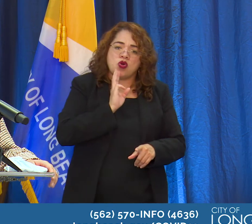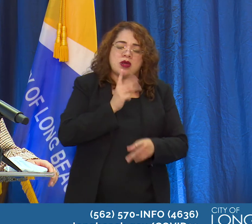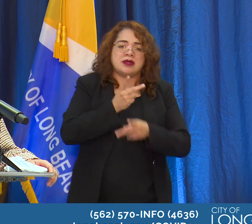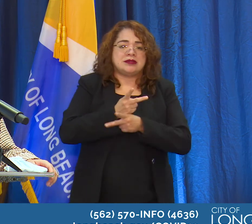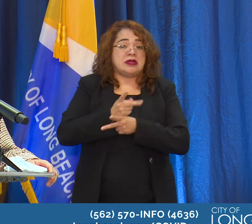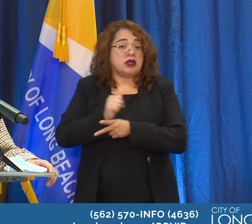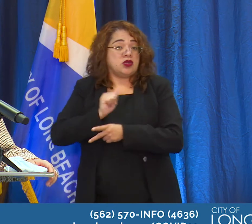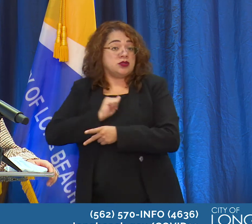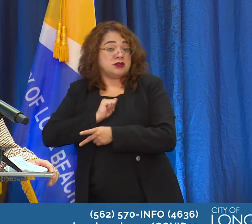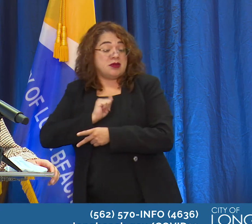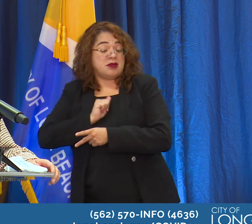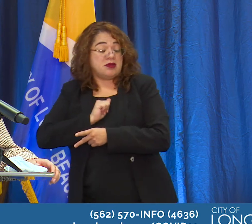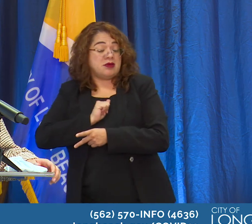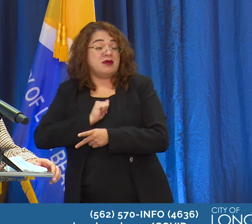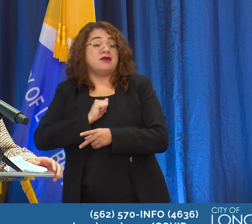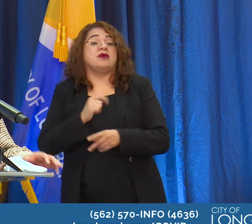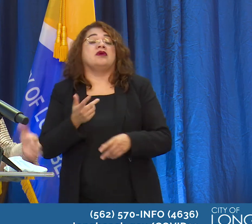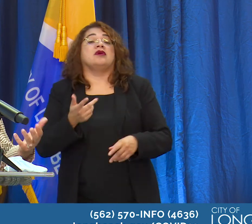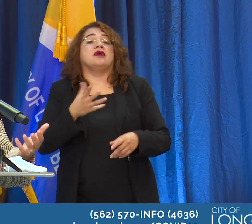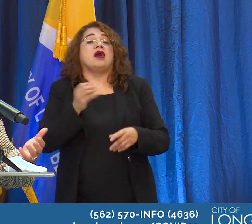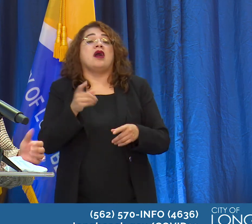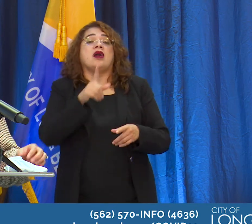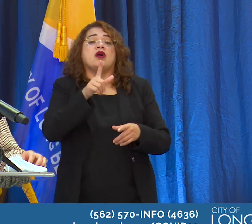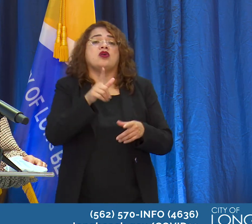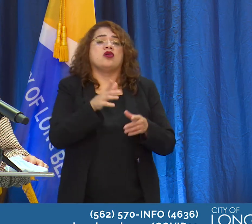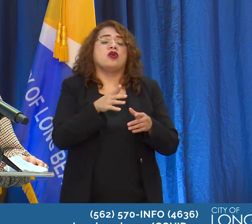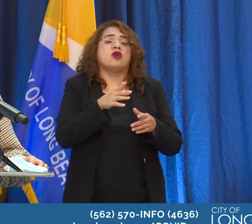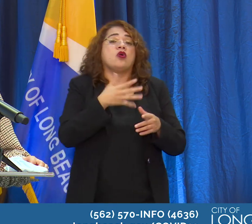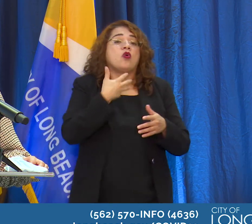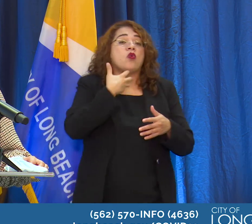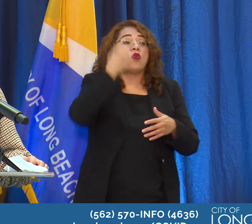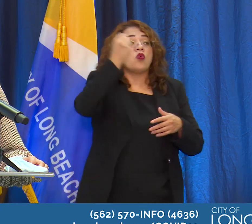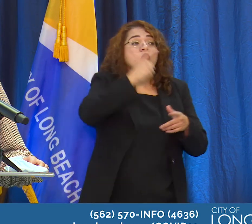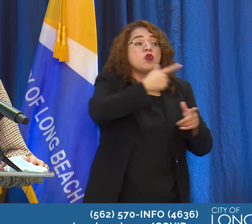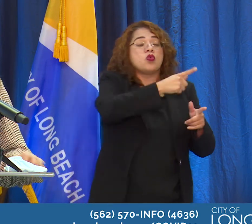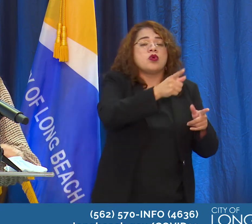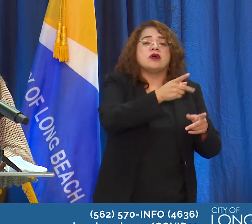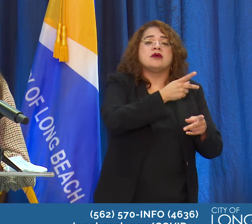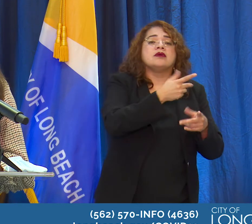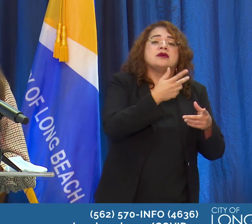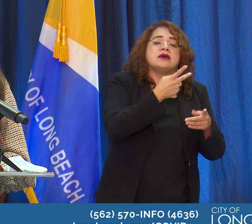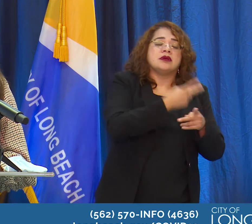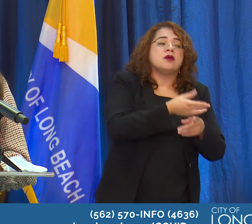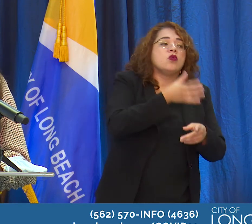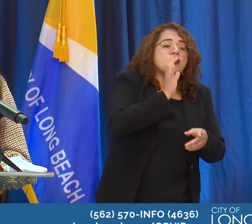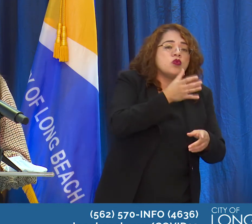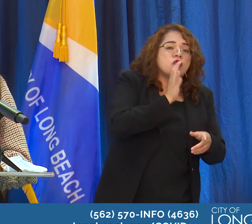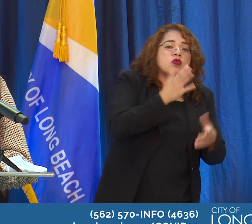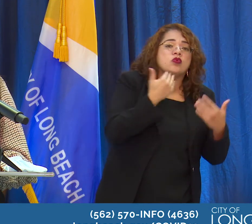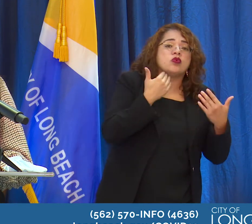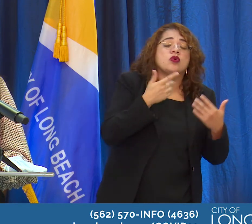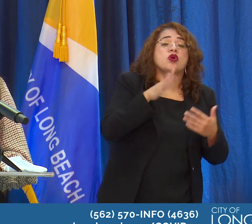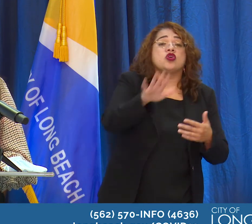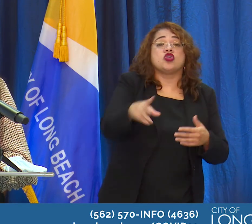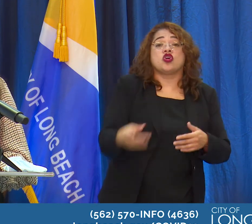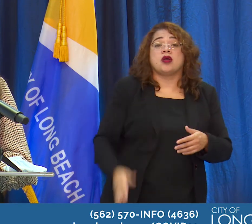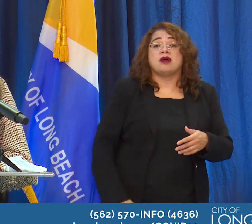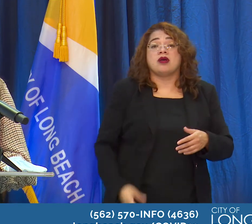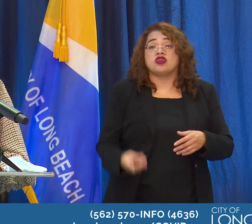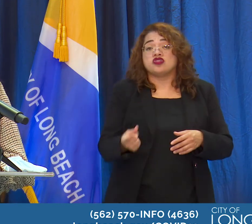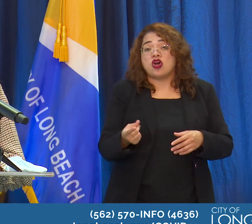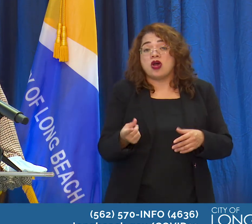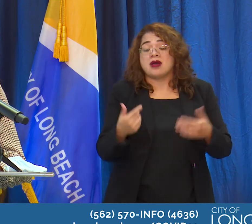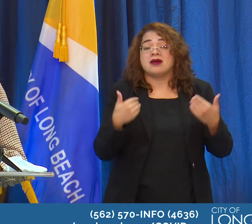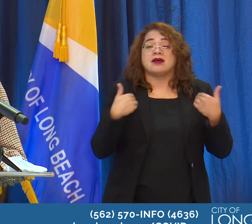queridos, especialmente aquellas personas mayores, asegurarse de que sus mascotas tengan bastante agua